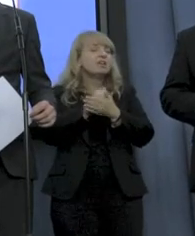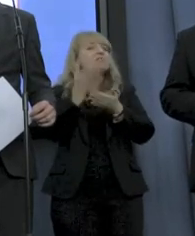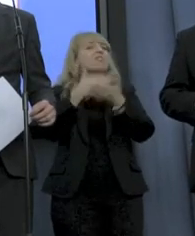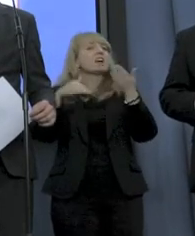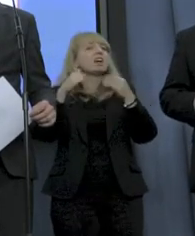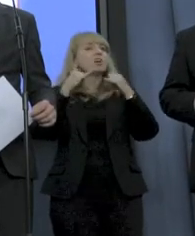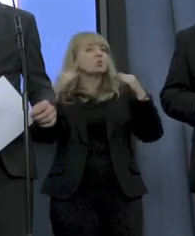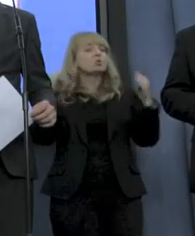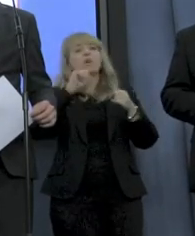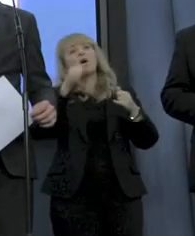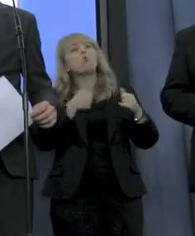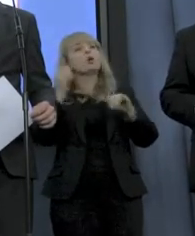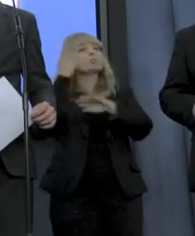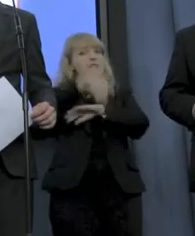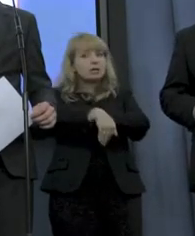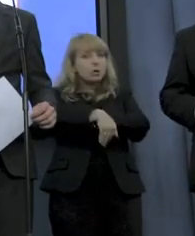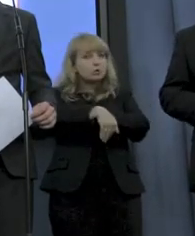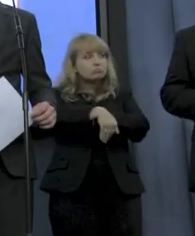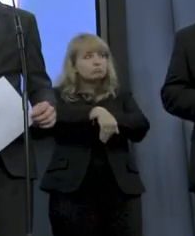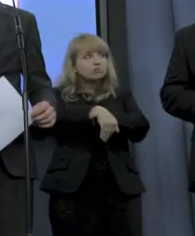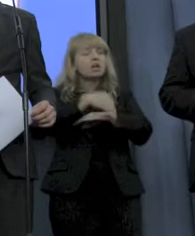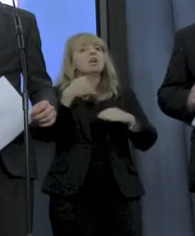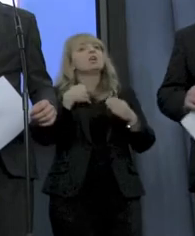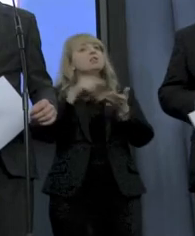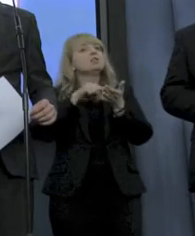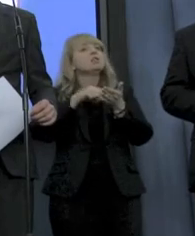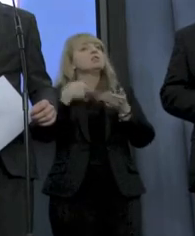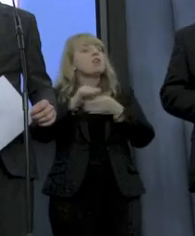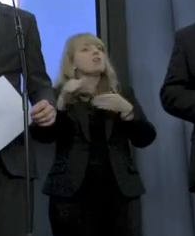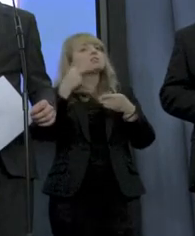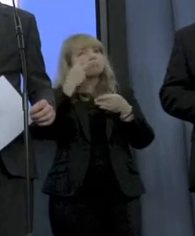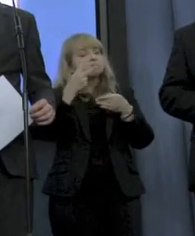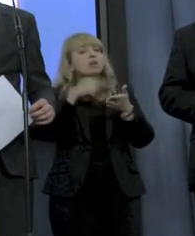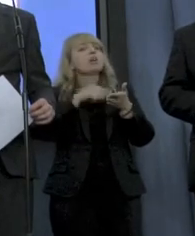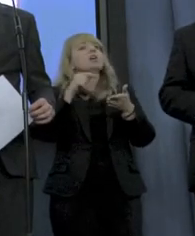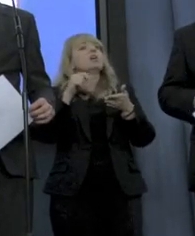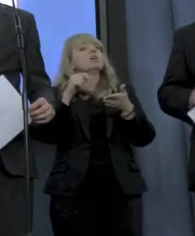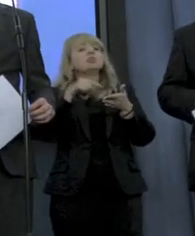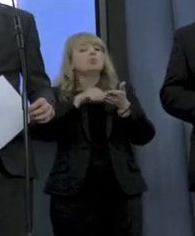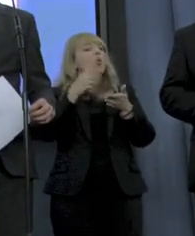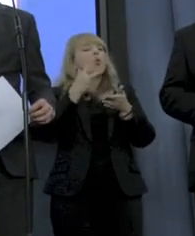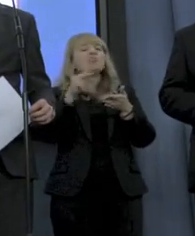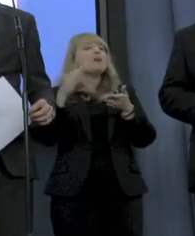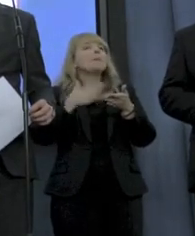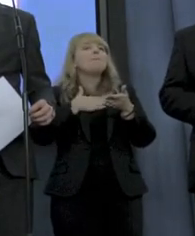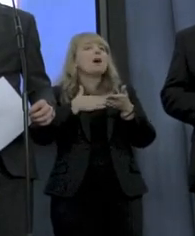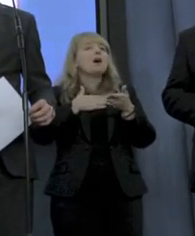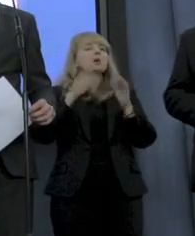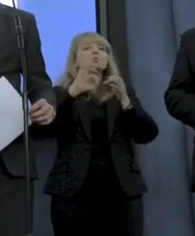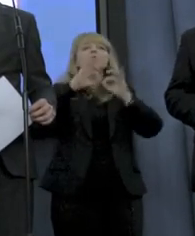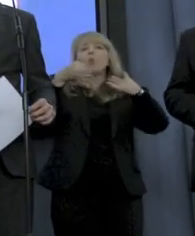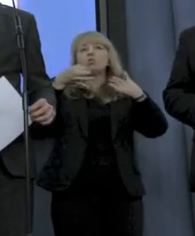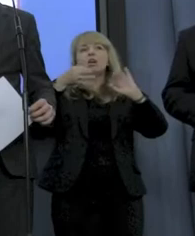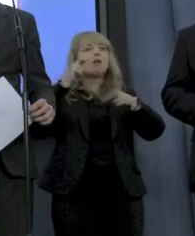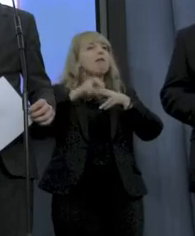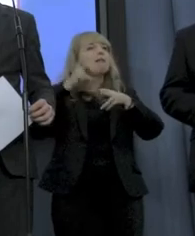szczególnie tych Europy Zachodniej. I tam no wyraźnie to pokazuje, że no niestety nie ma złotego lekarstwa na